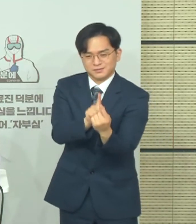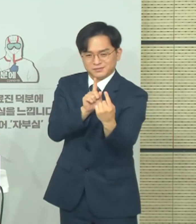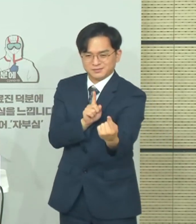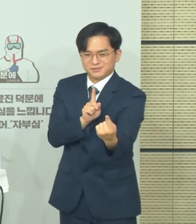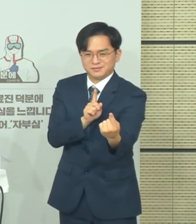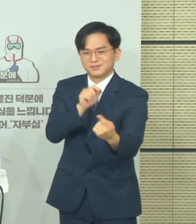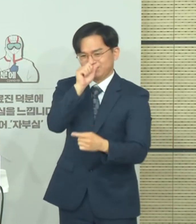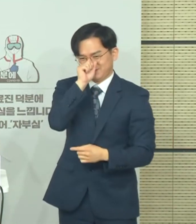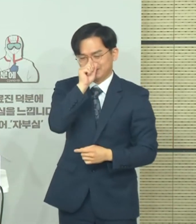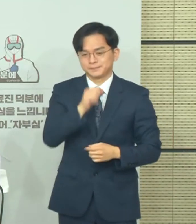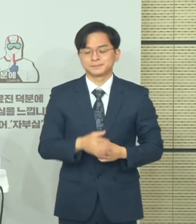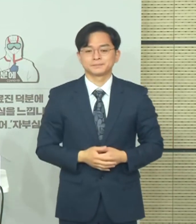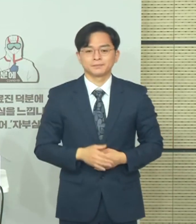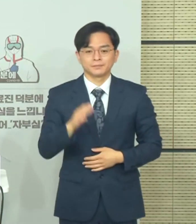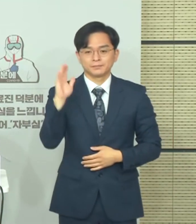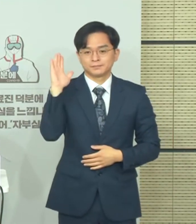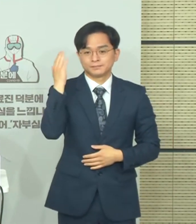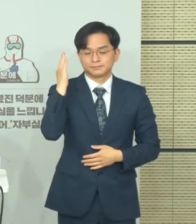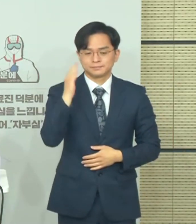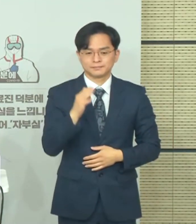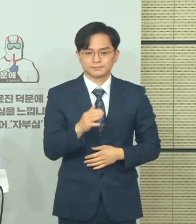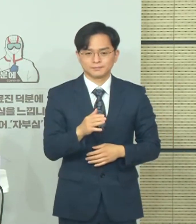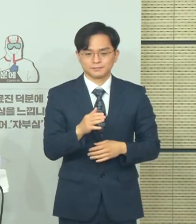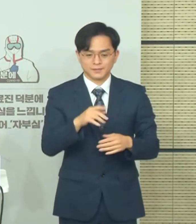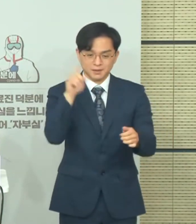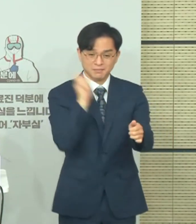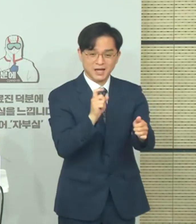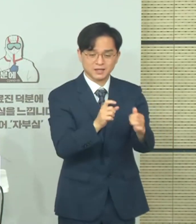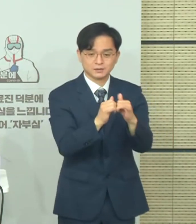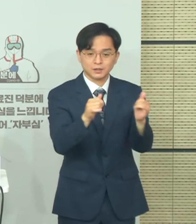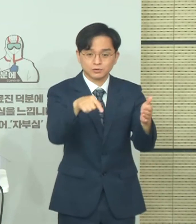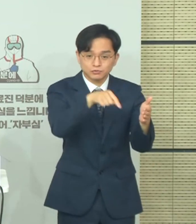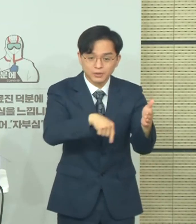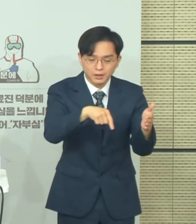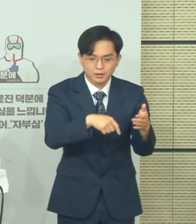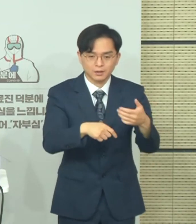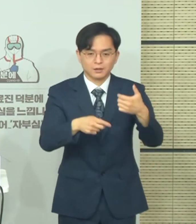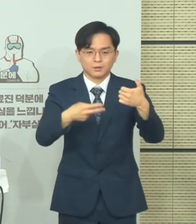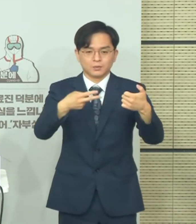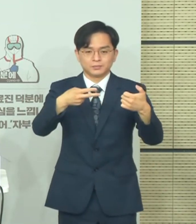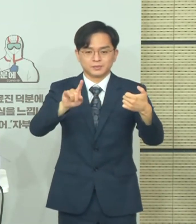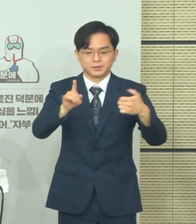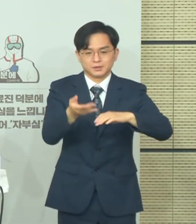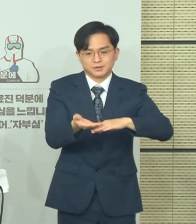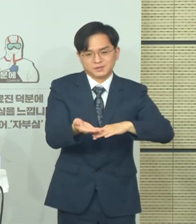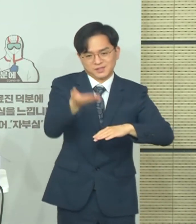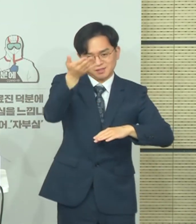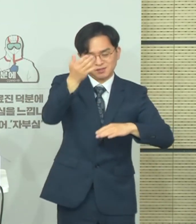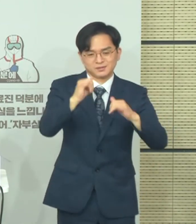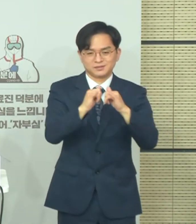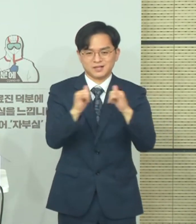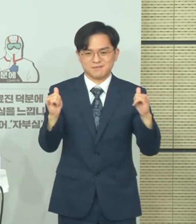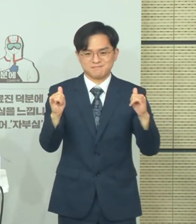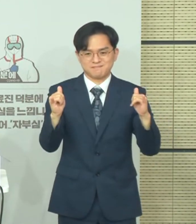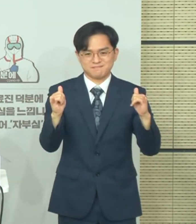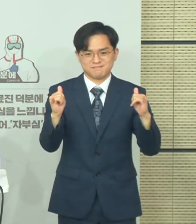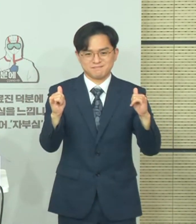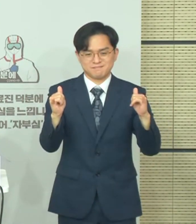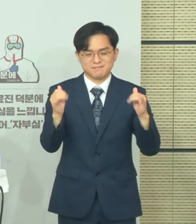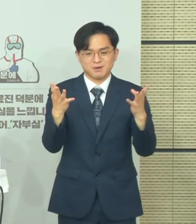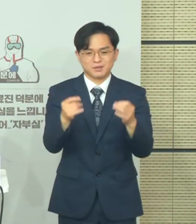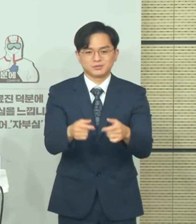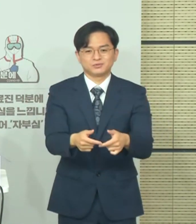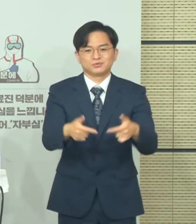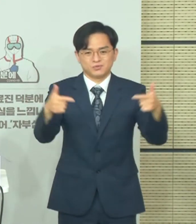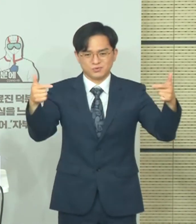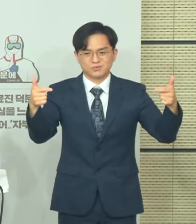특히 최근 중정 이중 상태로 진행 가능성이 높은 50대 이상 중장년 청 환자 비율이